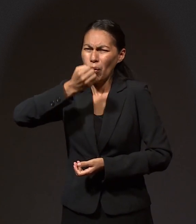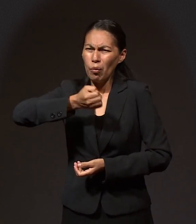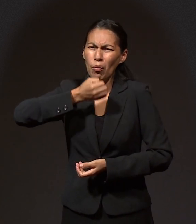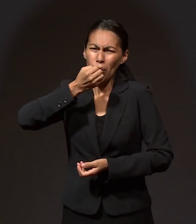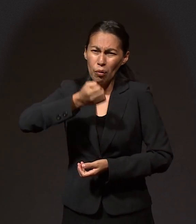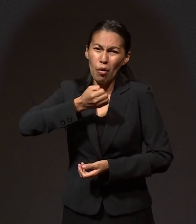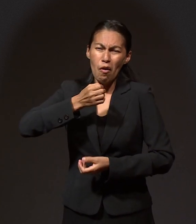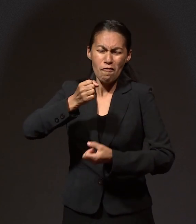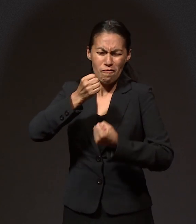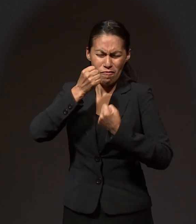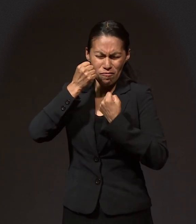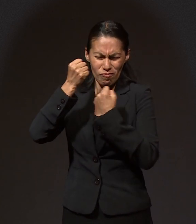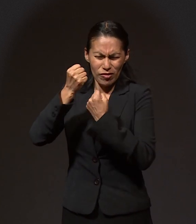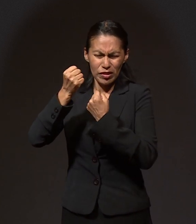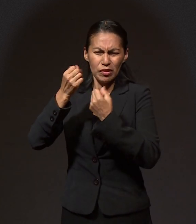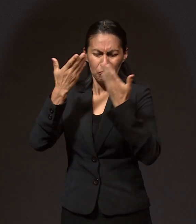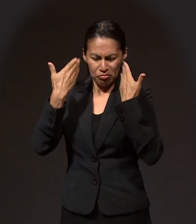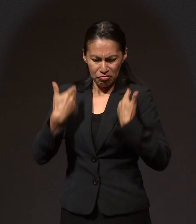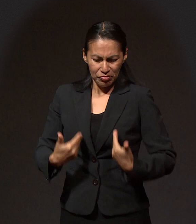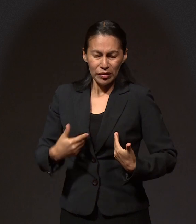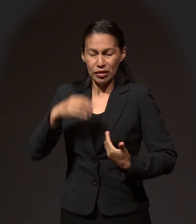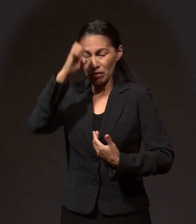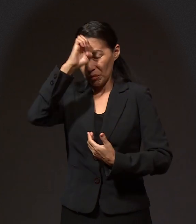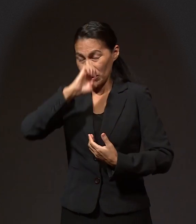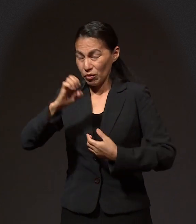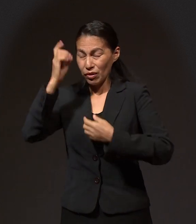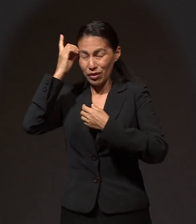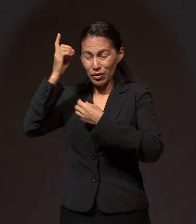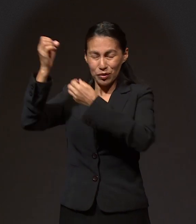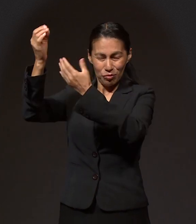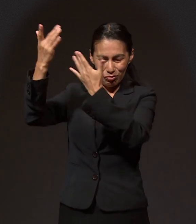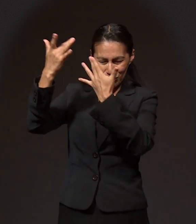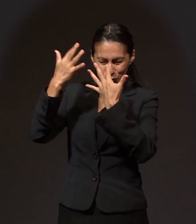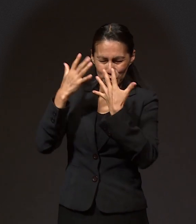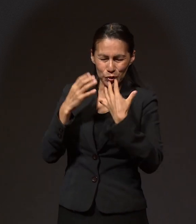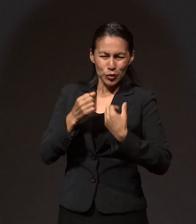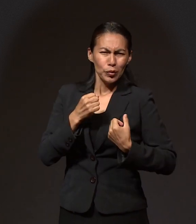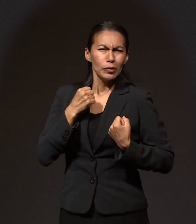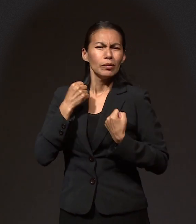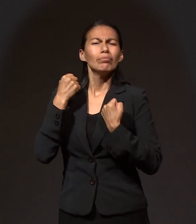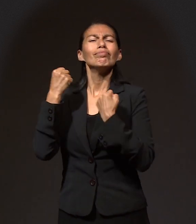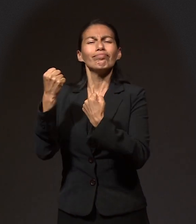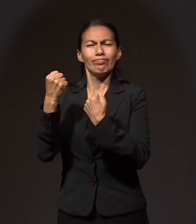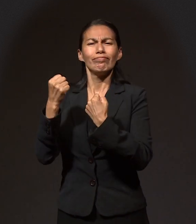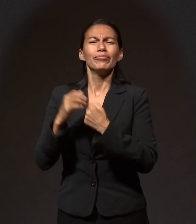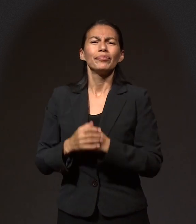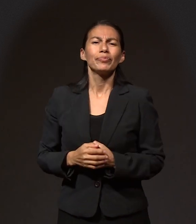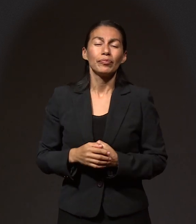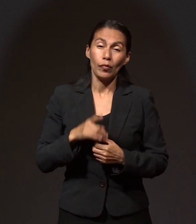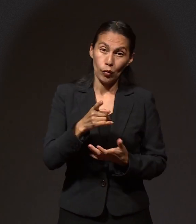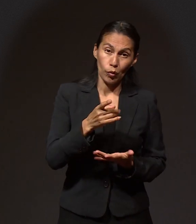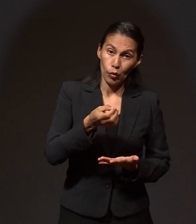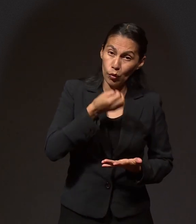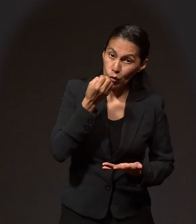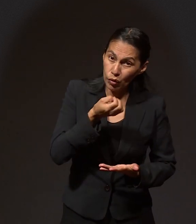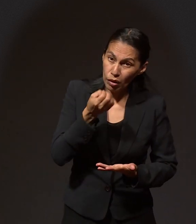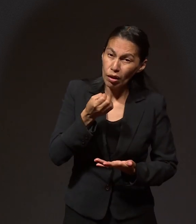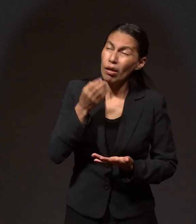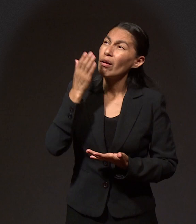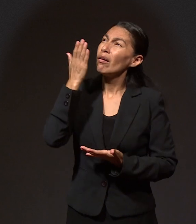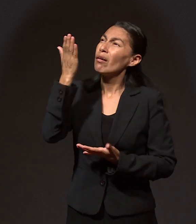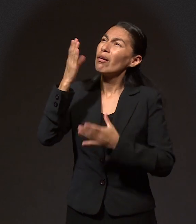fuerza física y espiritual por eso es la fórmula ganadora de cualquier ángulo que pidas